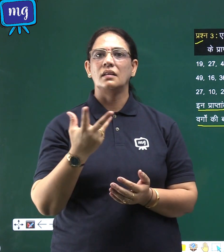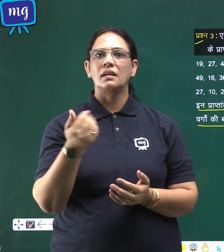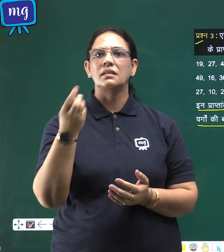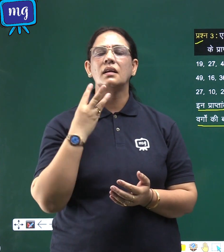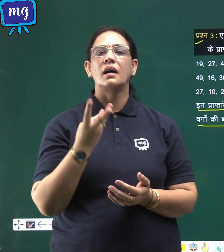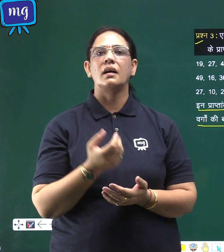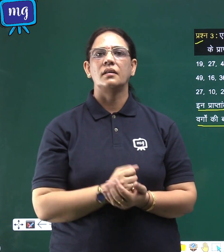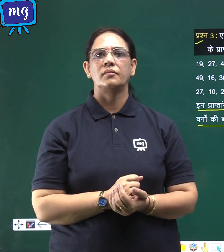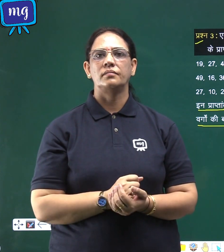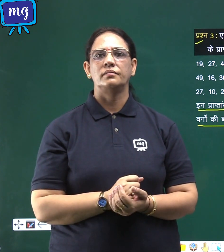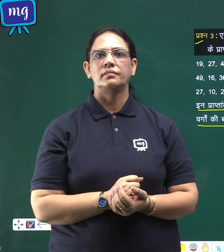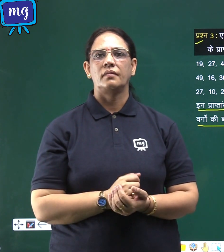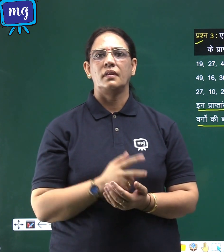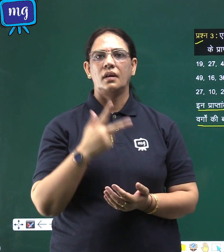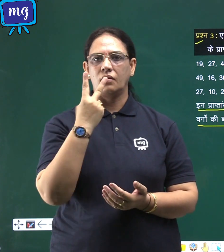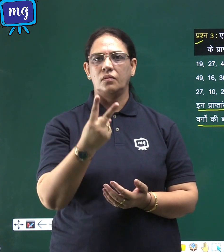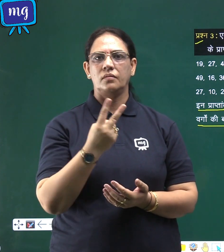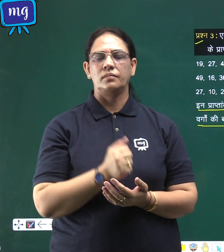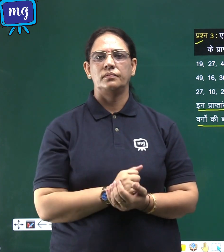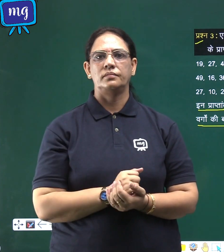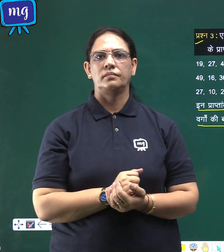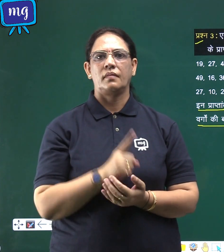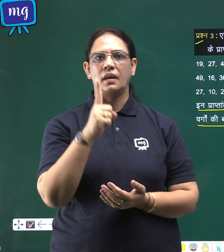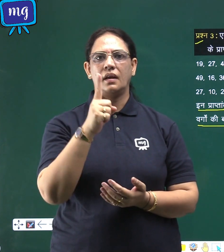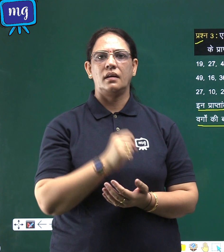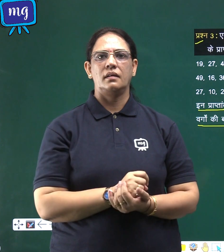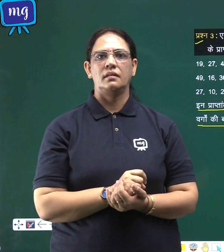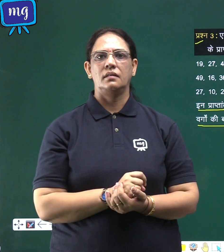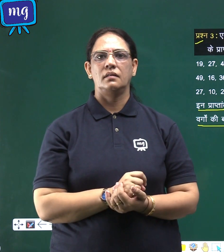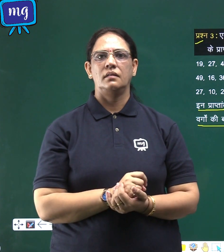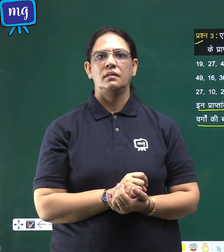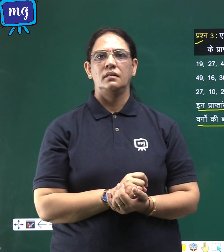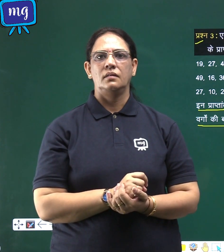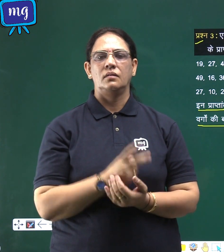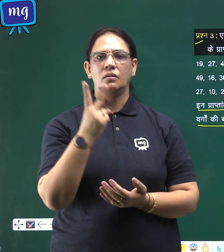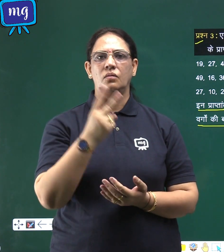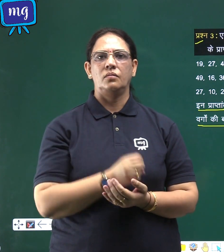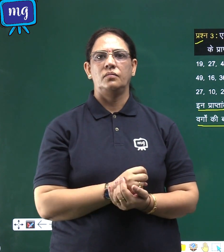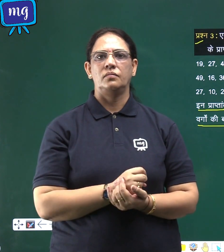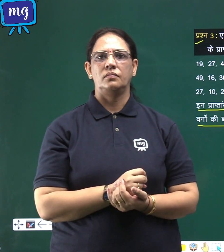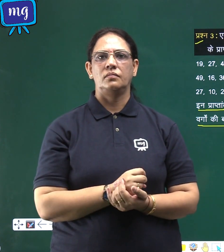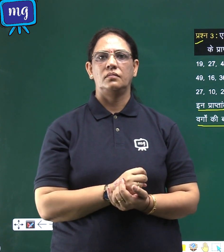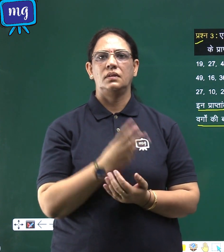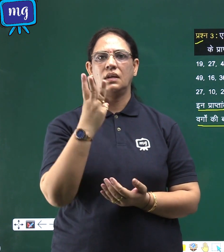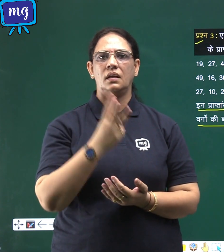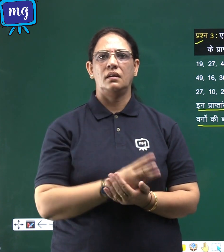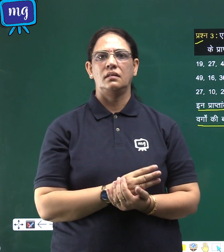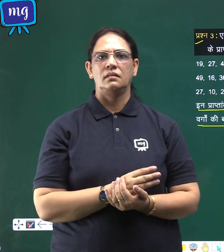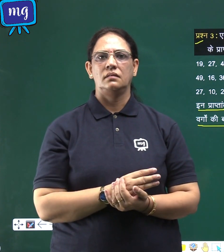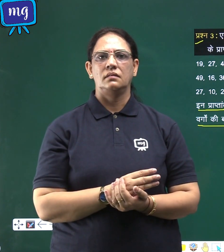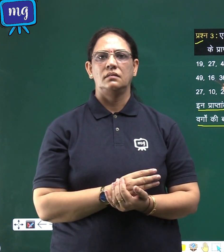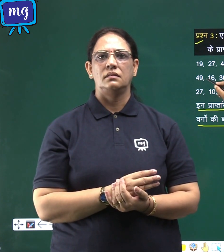देखो एक दो तीन